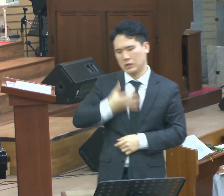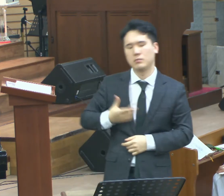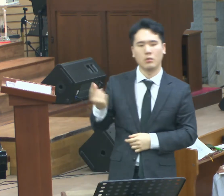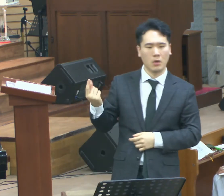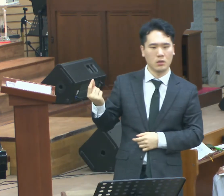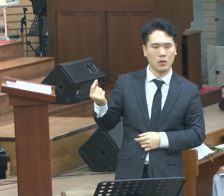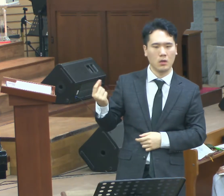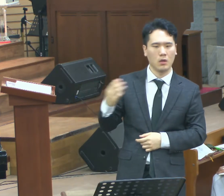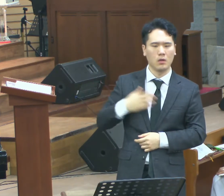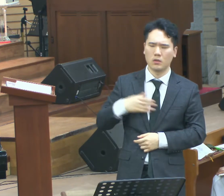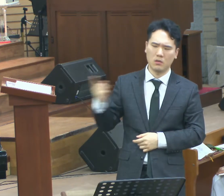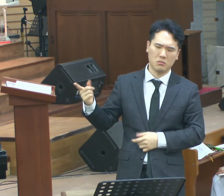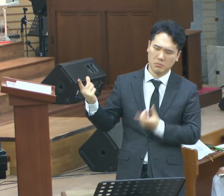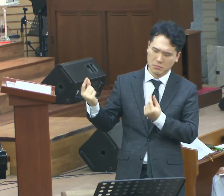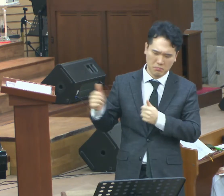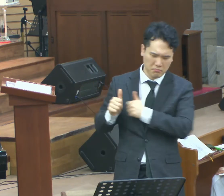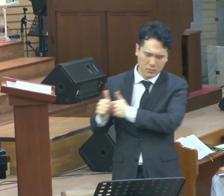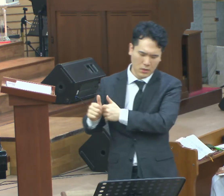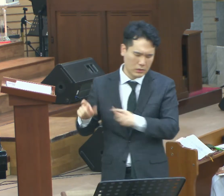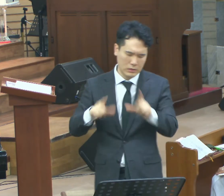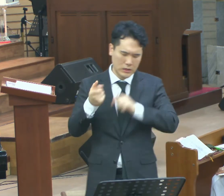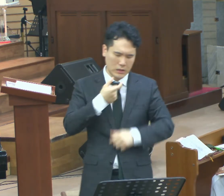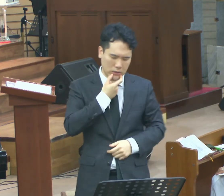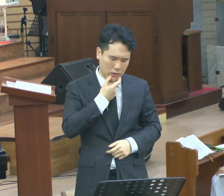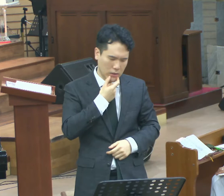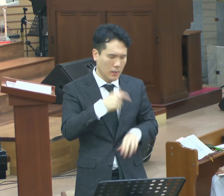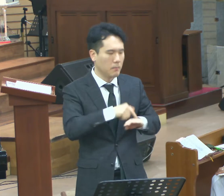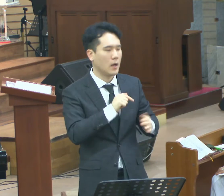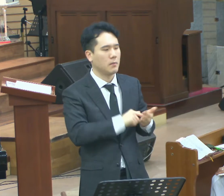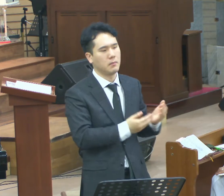5채나 있었을 텐데, 이러고 있는 거죠.